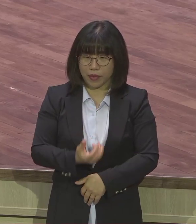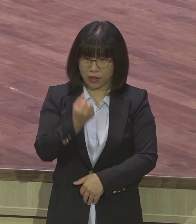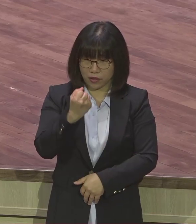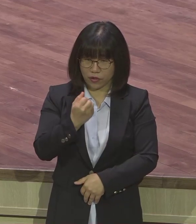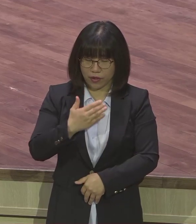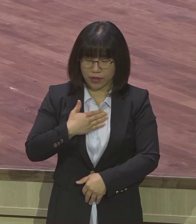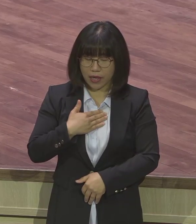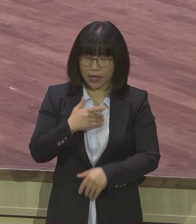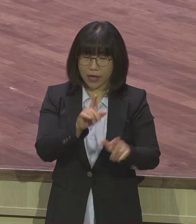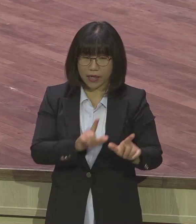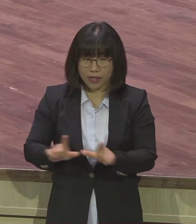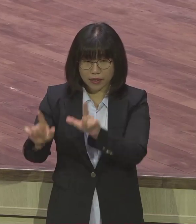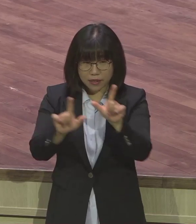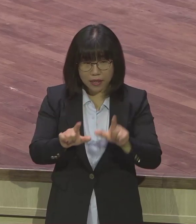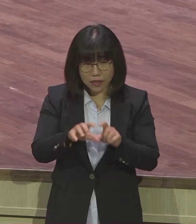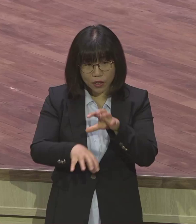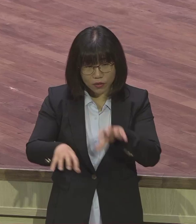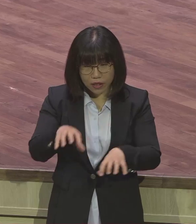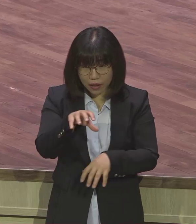삶의 현장에서,